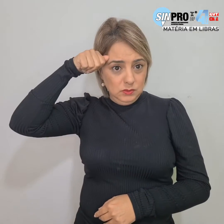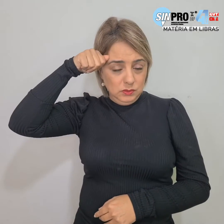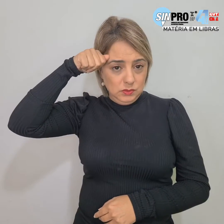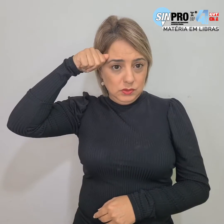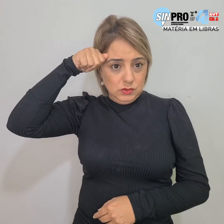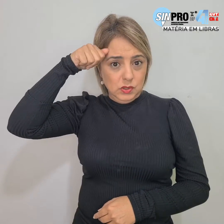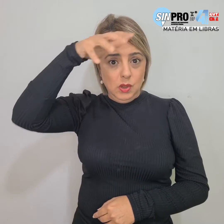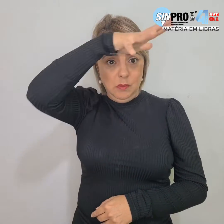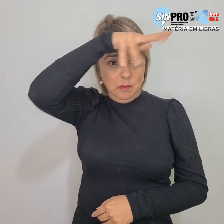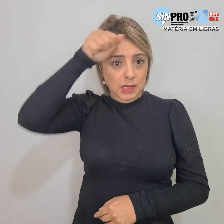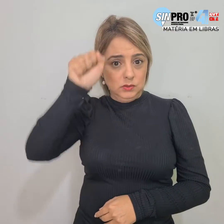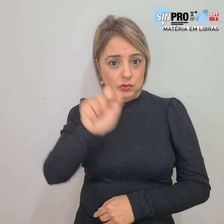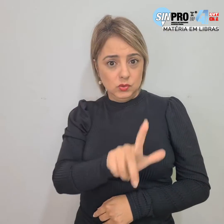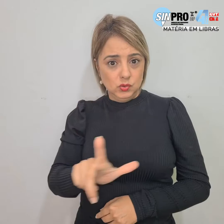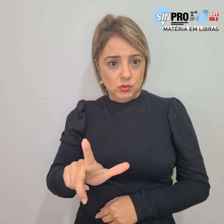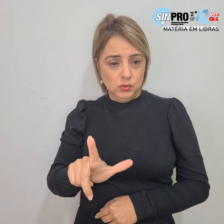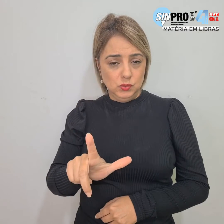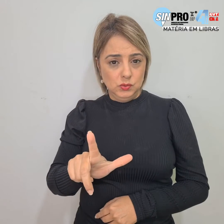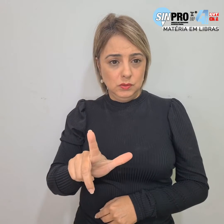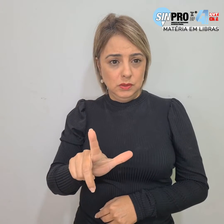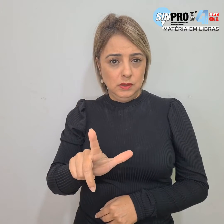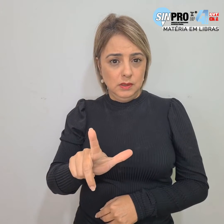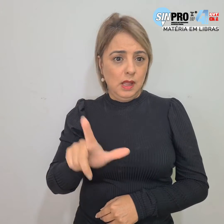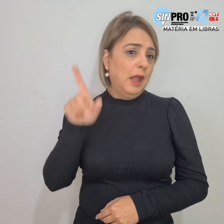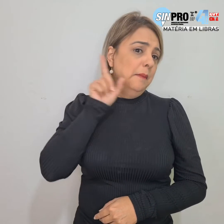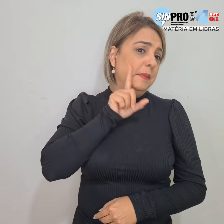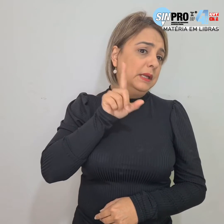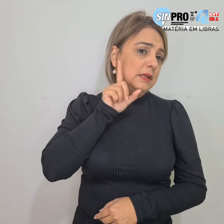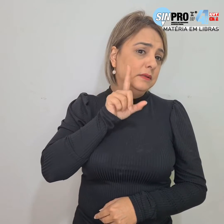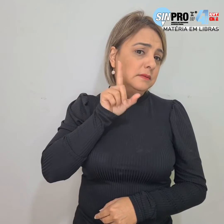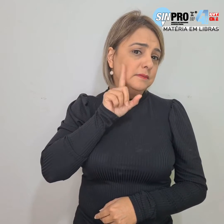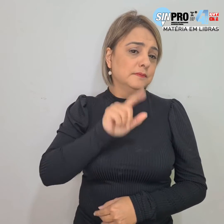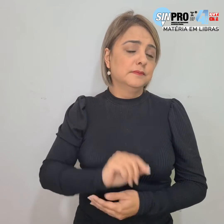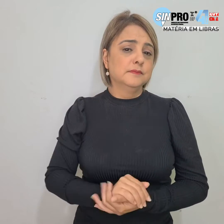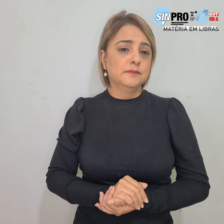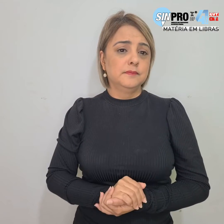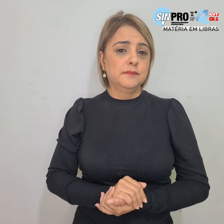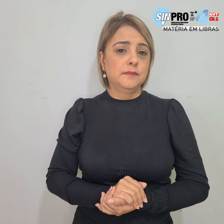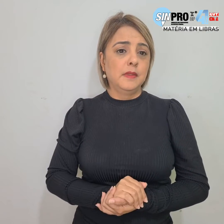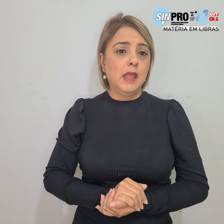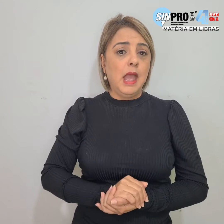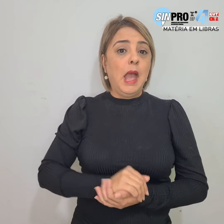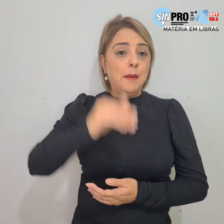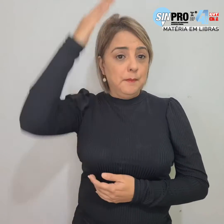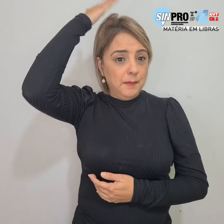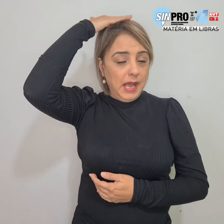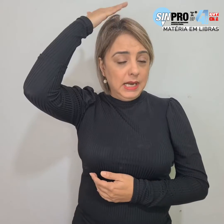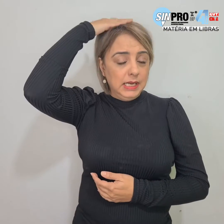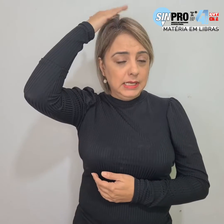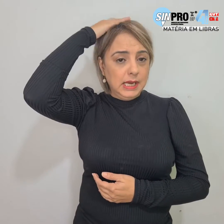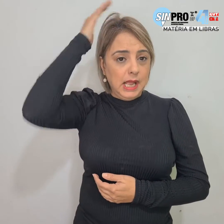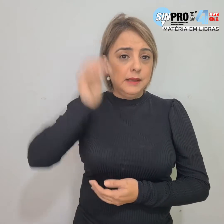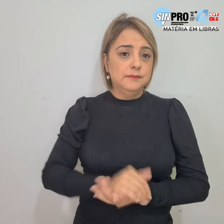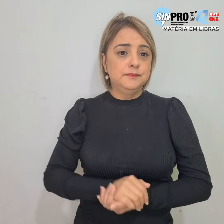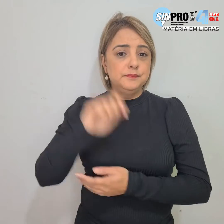Sul, Minas Gerais, Paraná, Rio Grande do Sul,